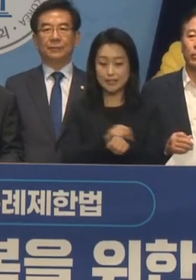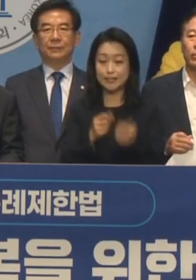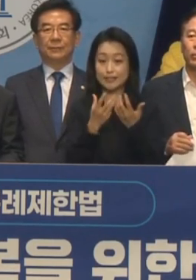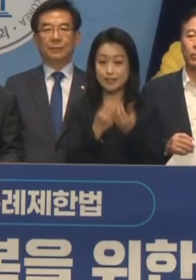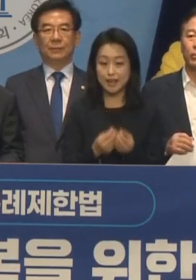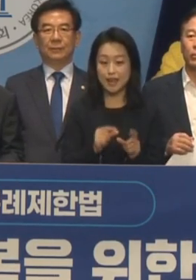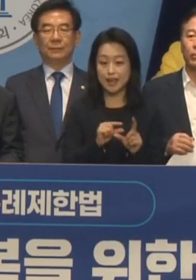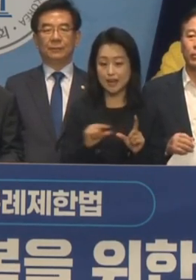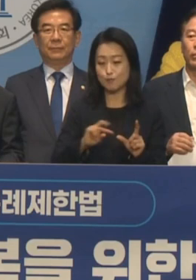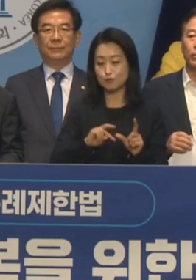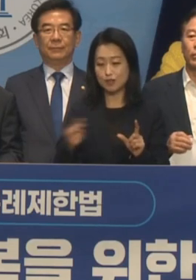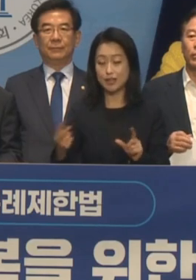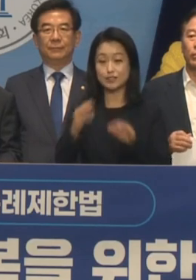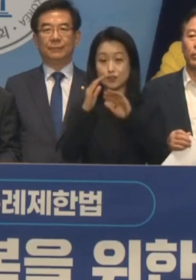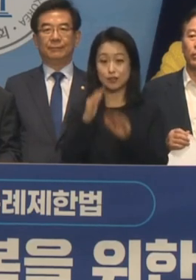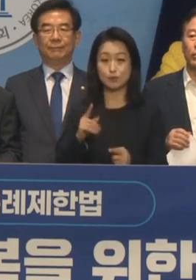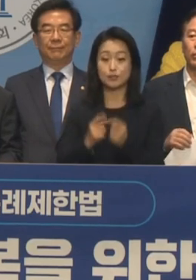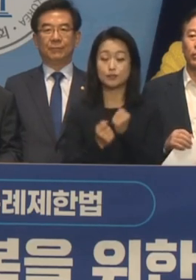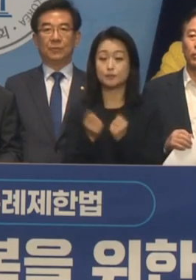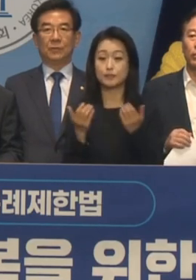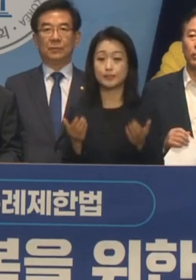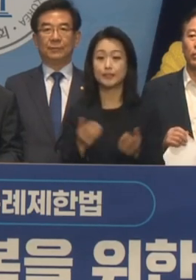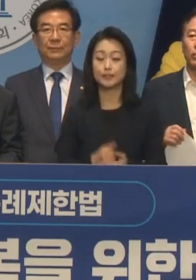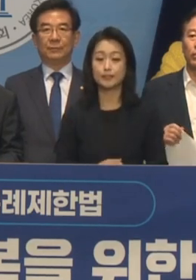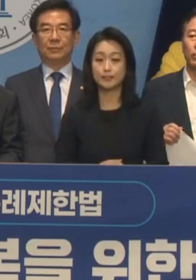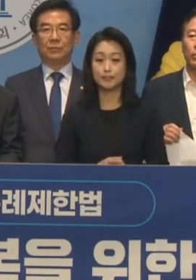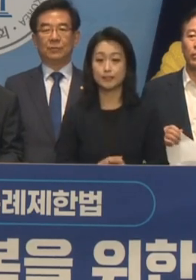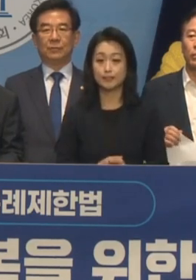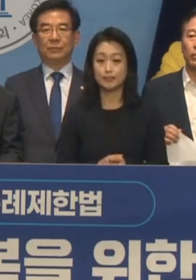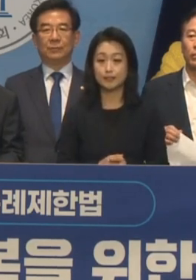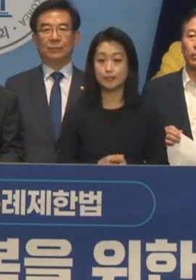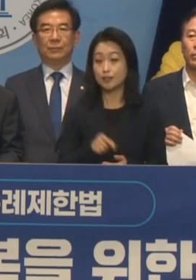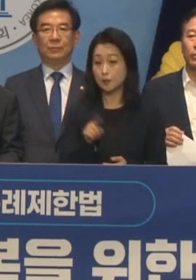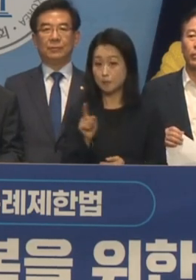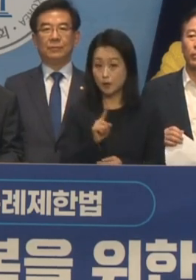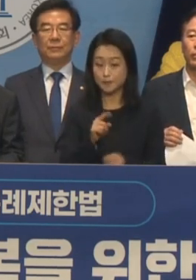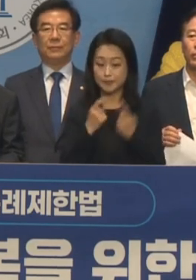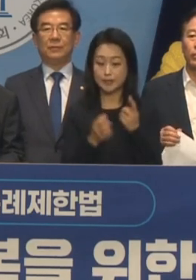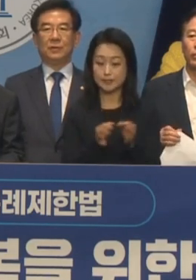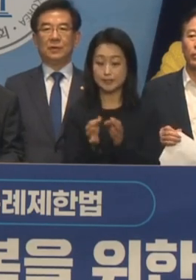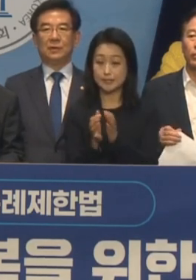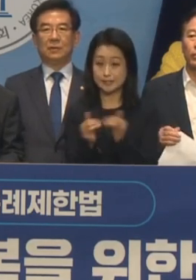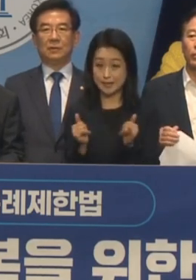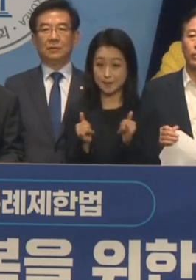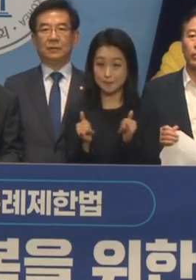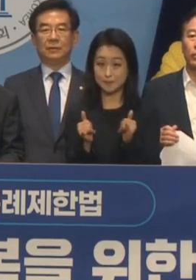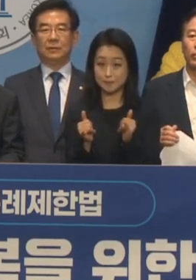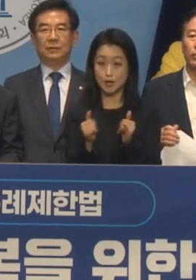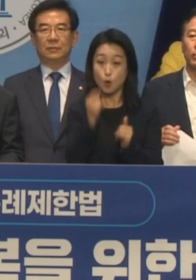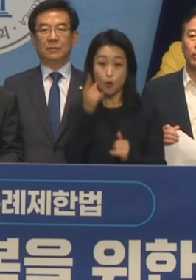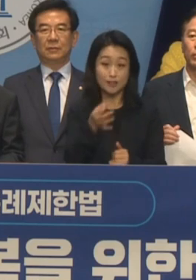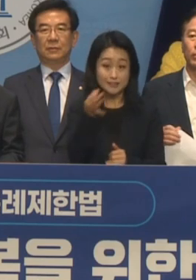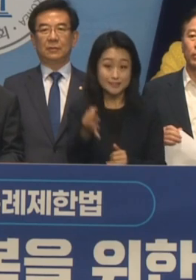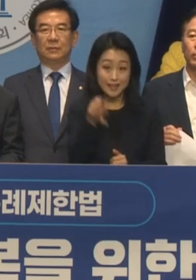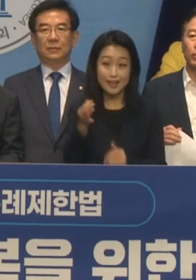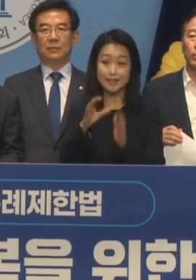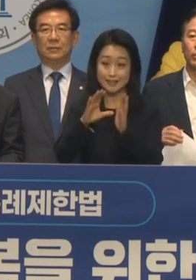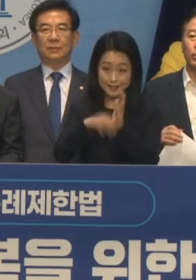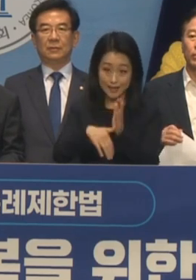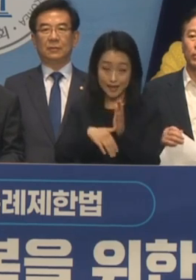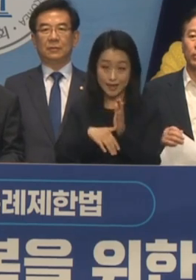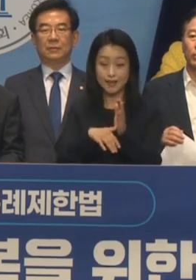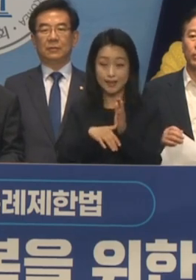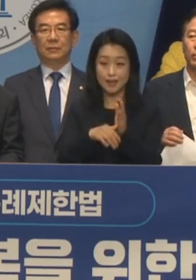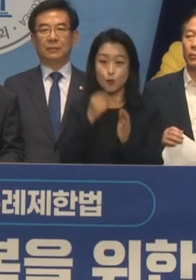대해 설명드리고자 합니다. 착한 임대인 제도는 소상공인인 임차인에게 상가